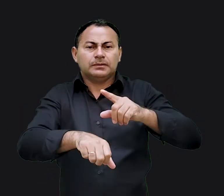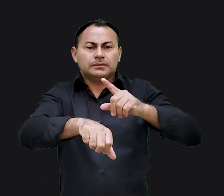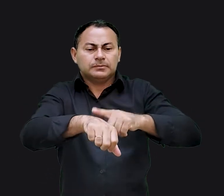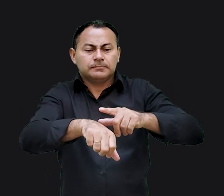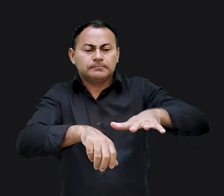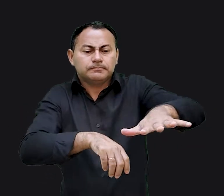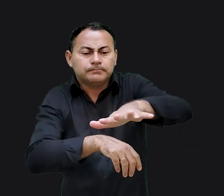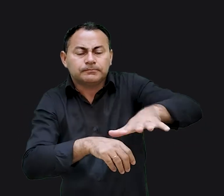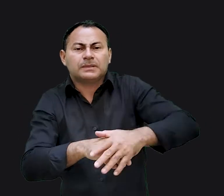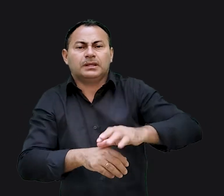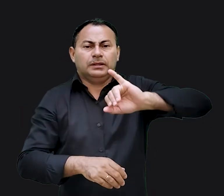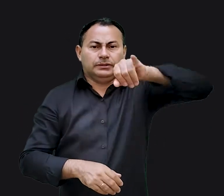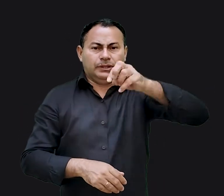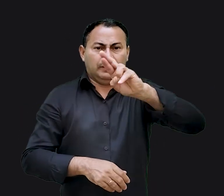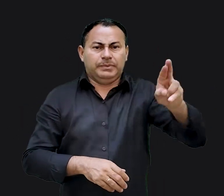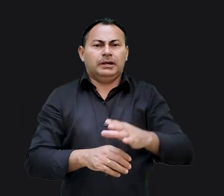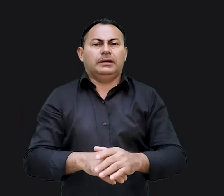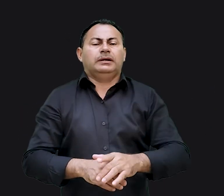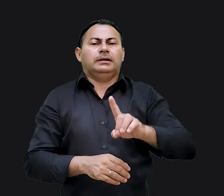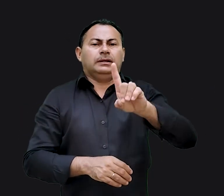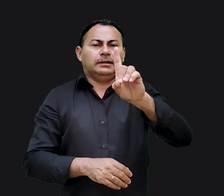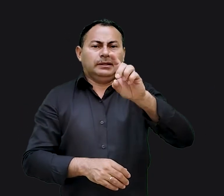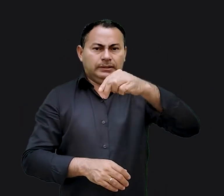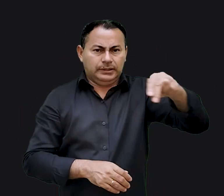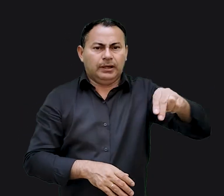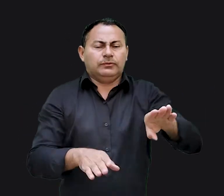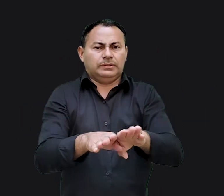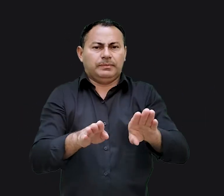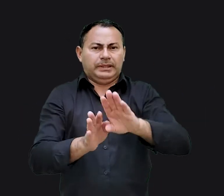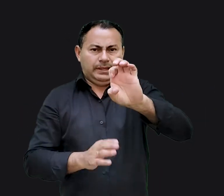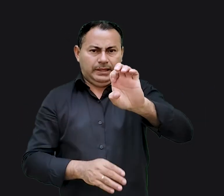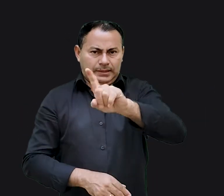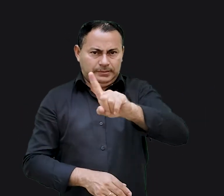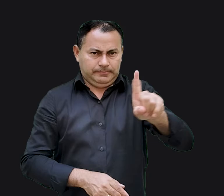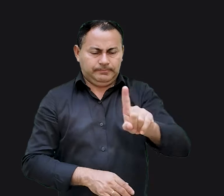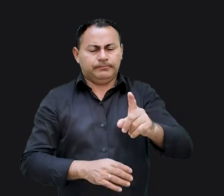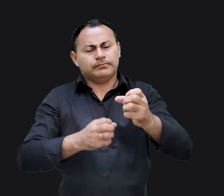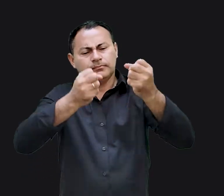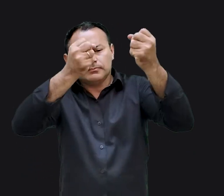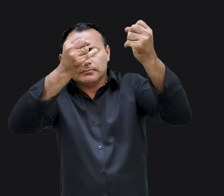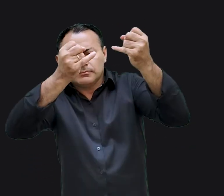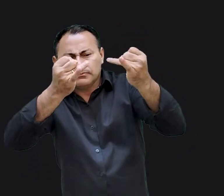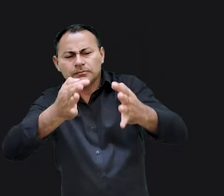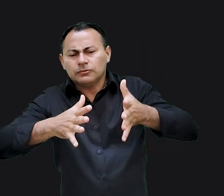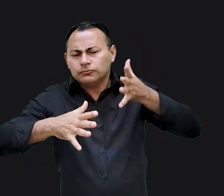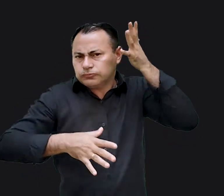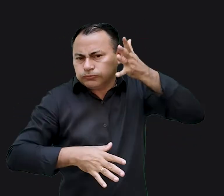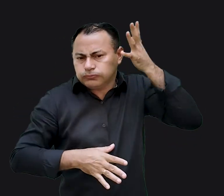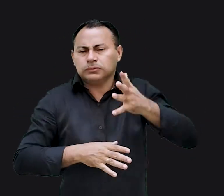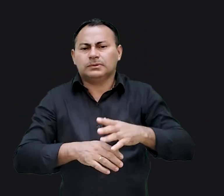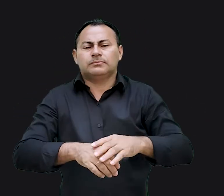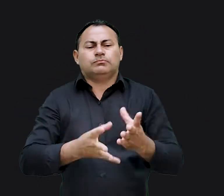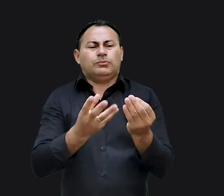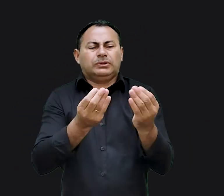Foi nesse cenário que Jeremias, Daniel e Ezequiel pregaram durante aquele período de tantas